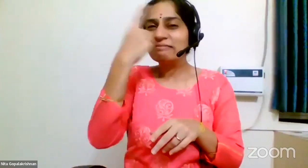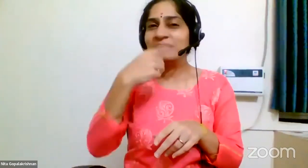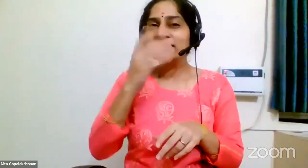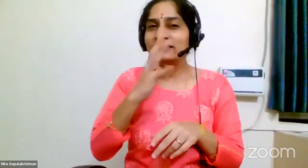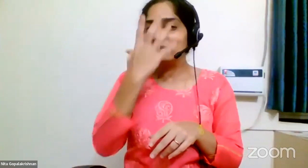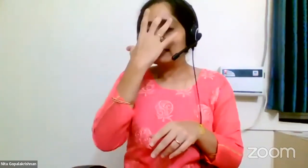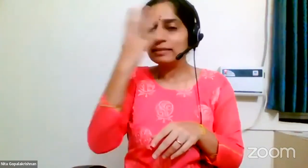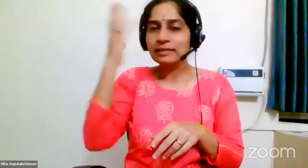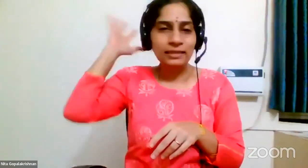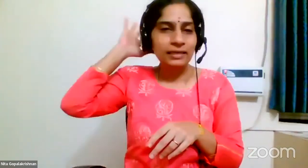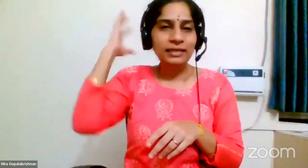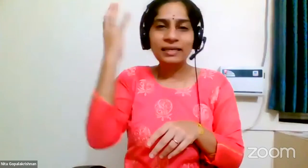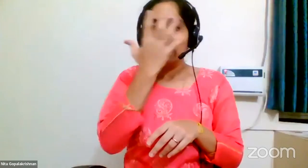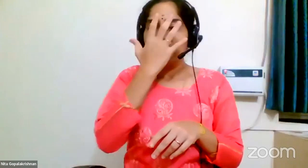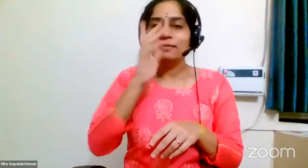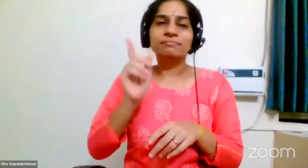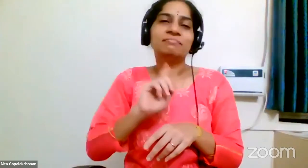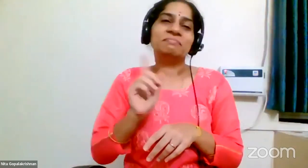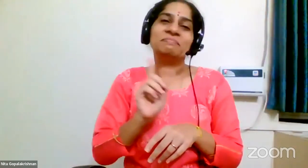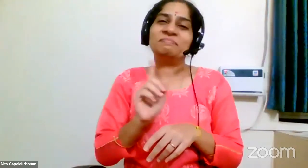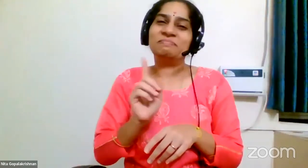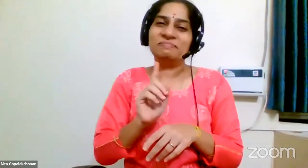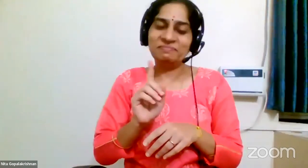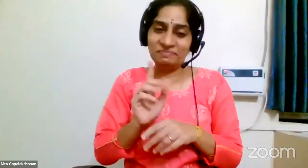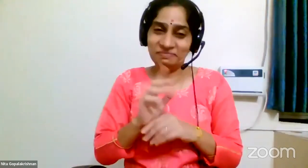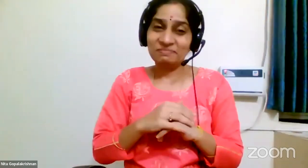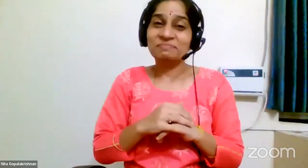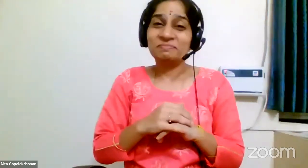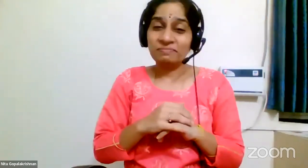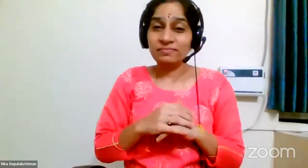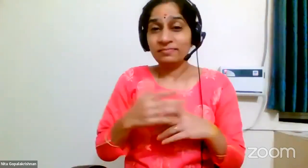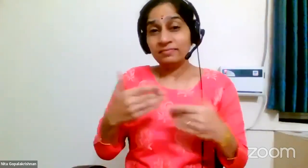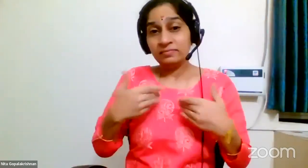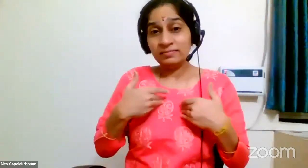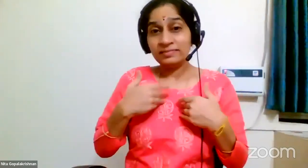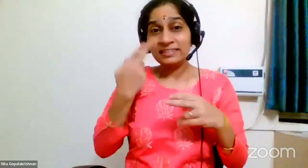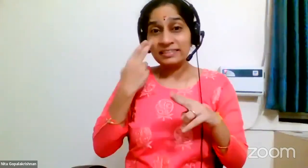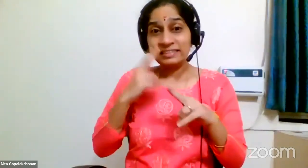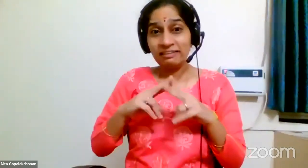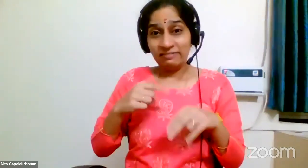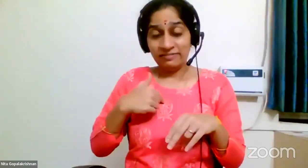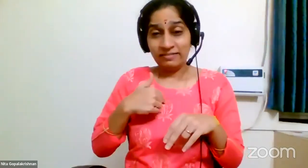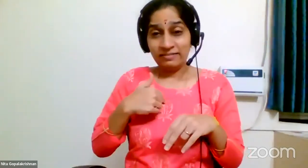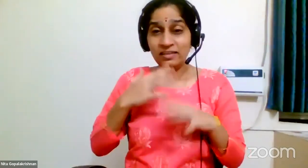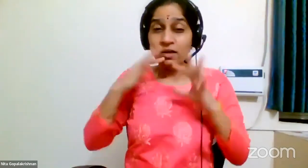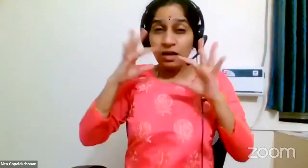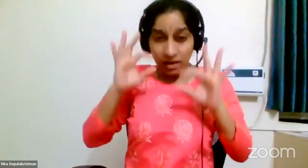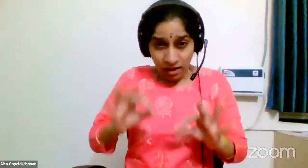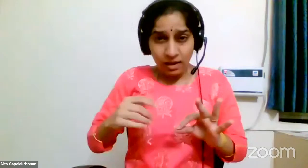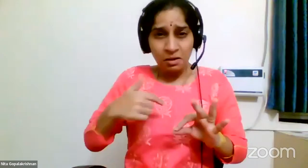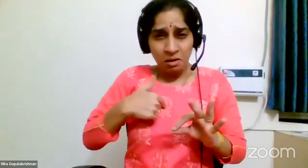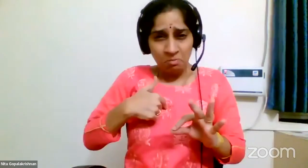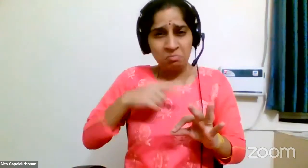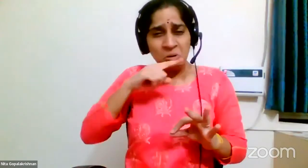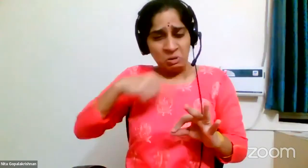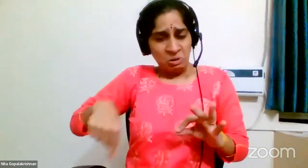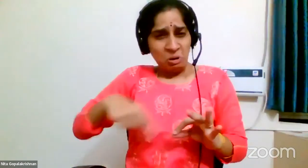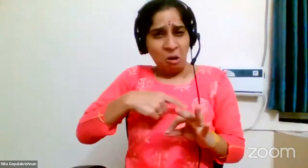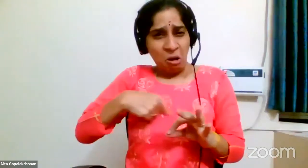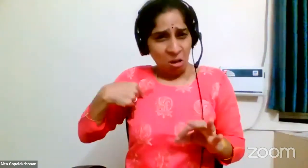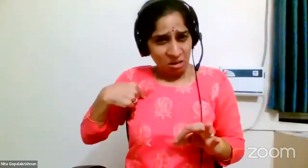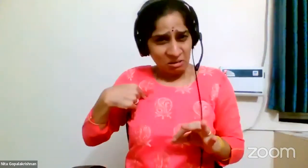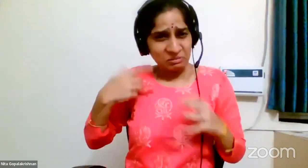चाहिए। हम अच्छे हैं चाहे बुरे हैं, हमारे अगर मन में कुछ इच्छा भी है तो हम कृष्ण के सामने उसको जाहिर